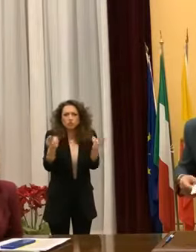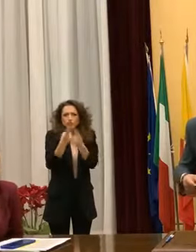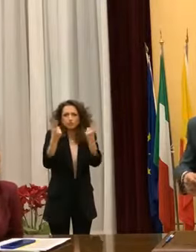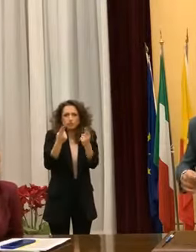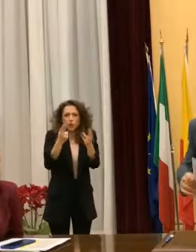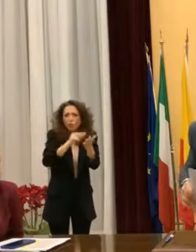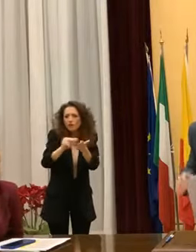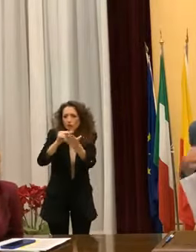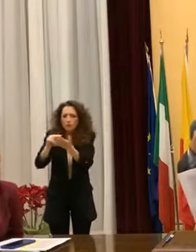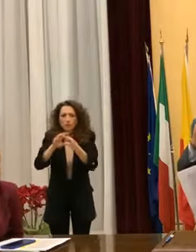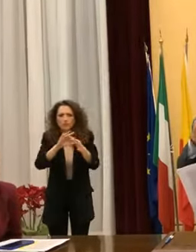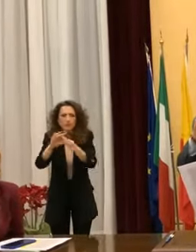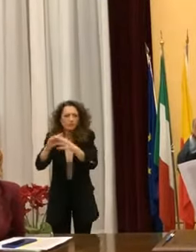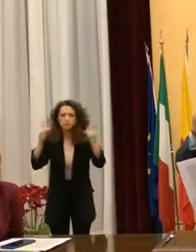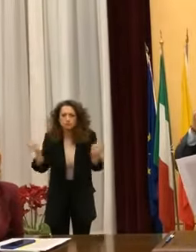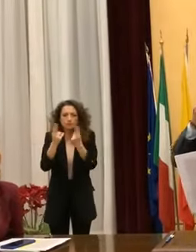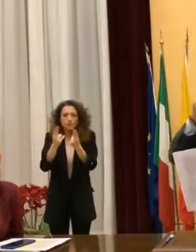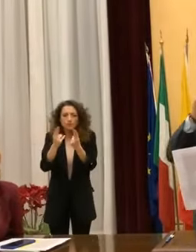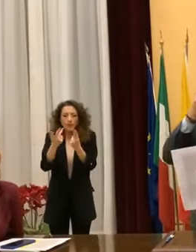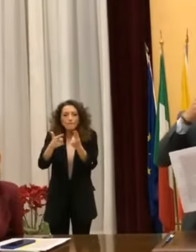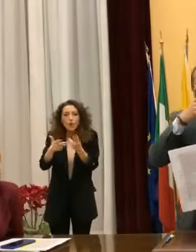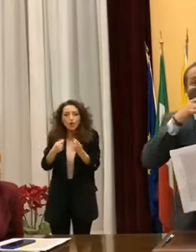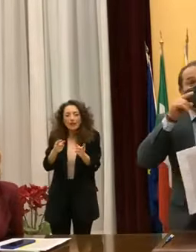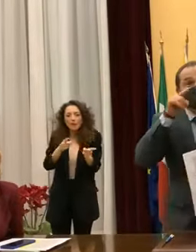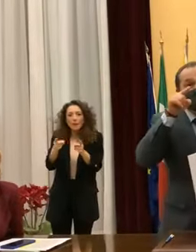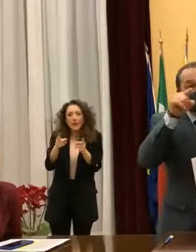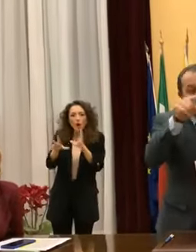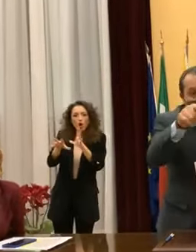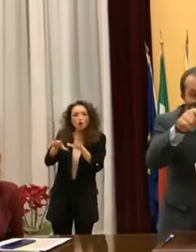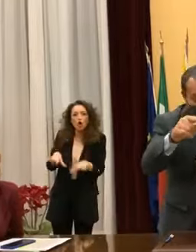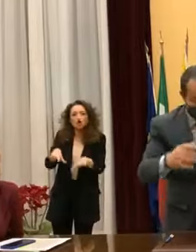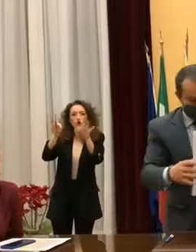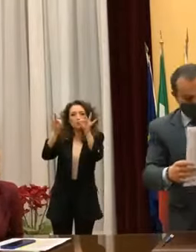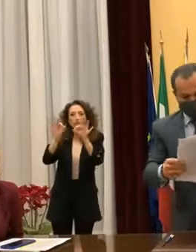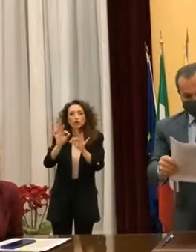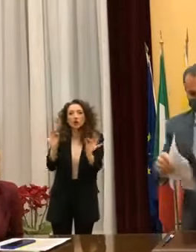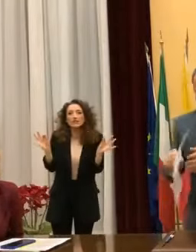l'hai sospeso e gli hai continuato a far fare danno?